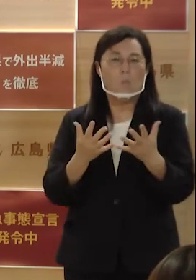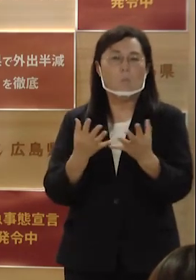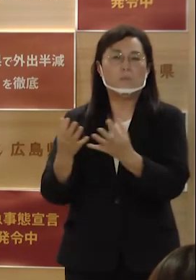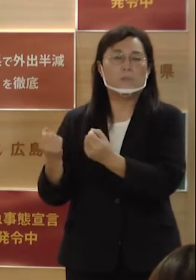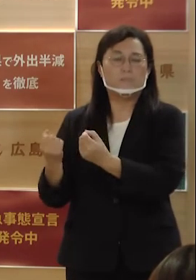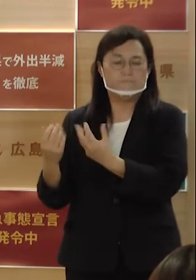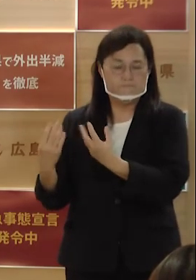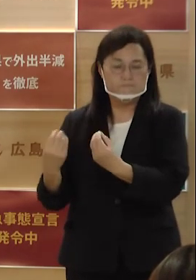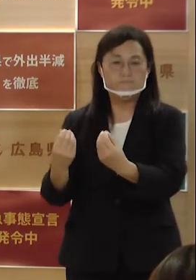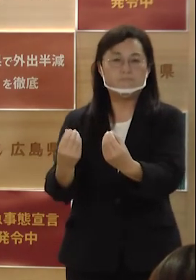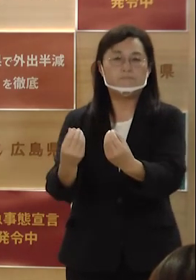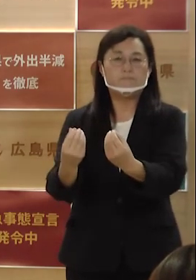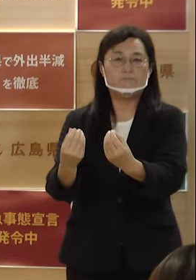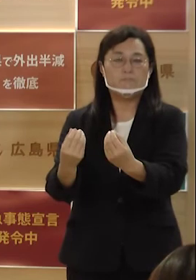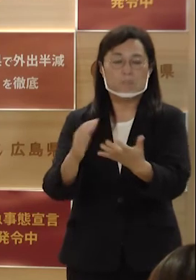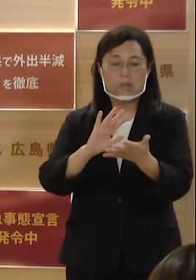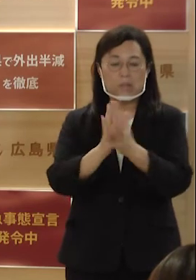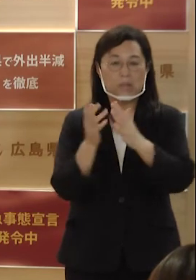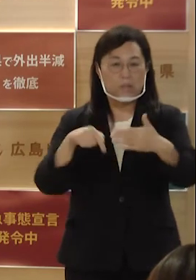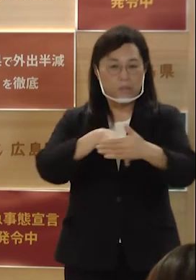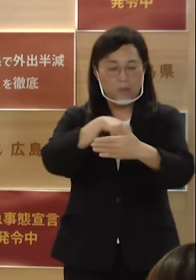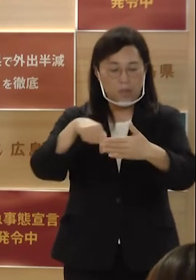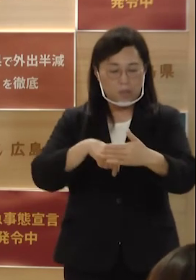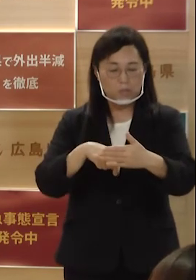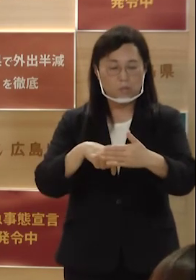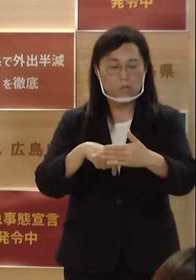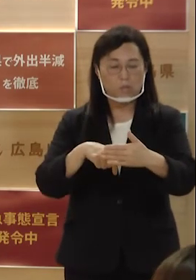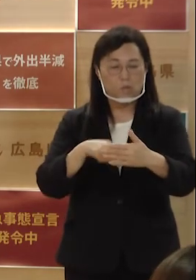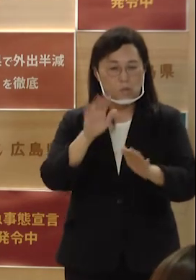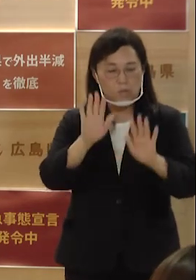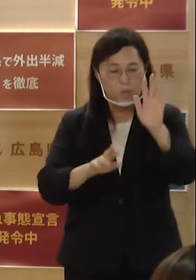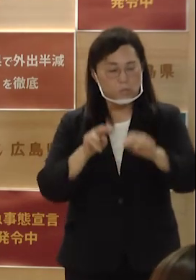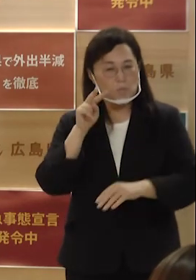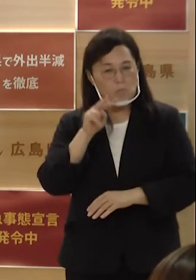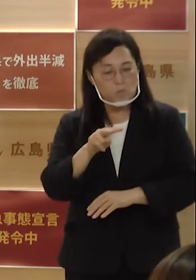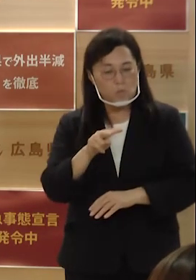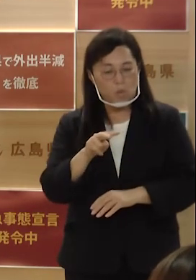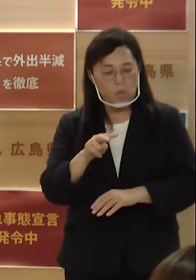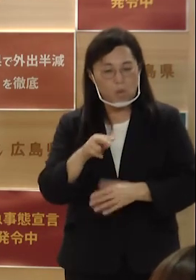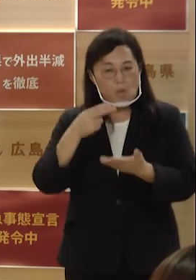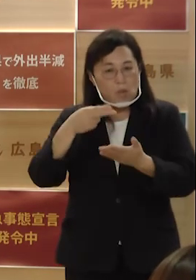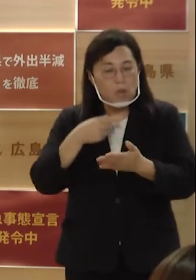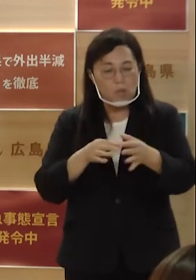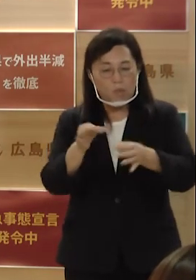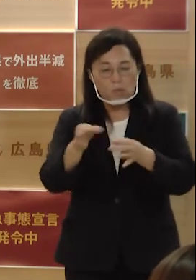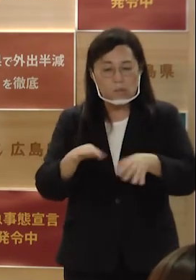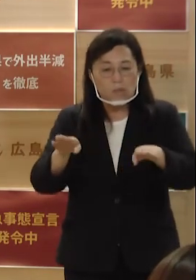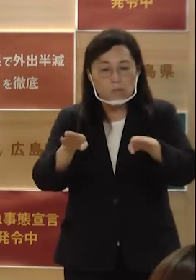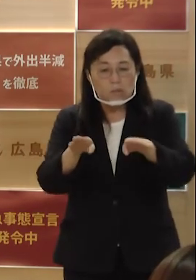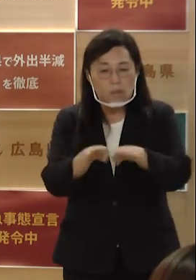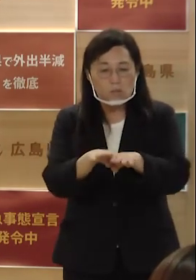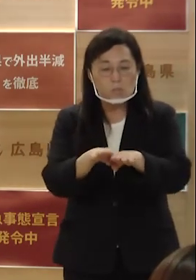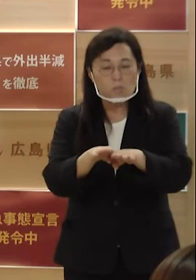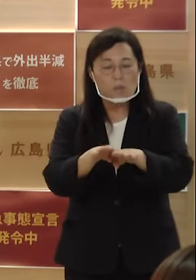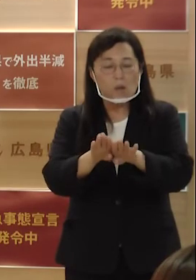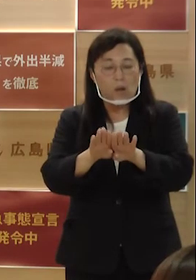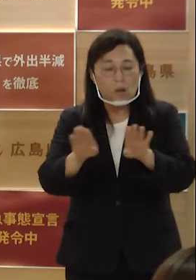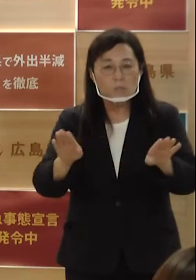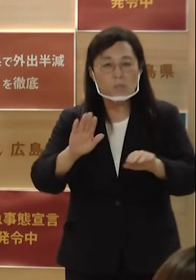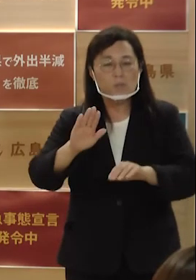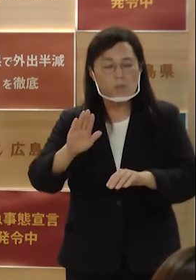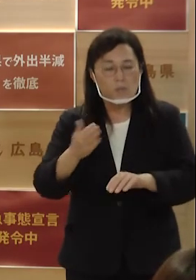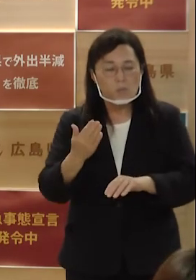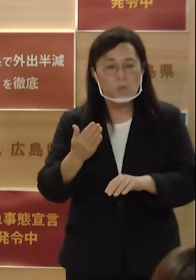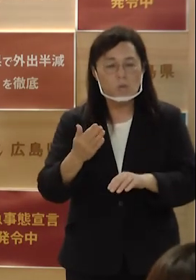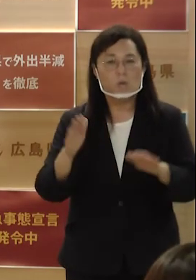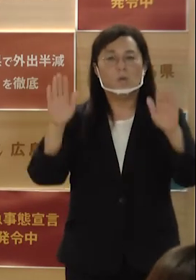ですね、飲食の休業等が始まっているにもかかわらず、夜も前回より若干高